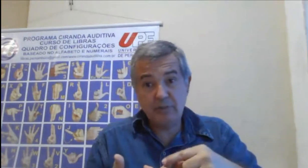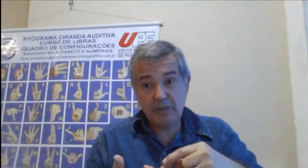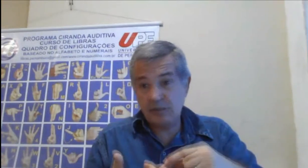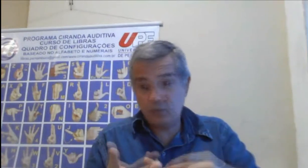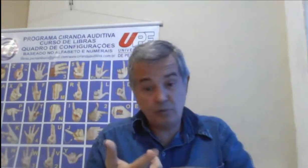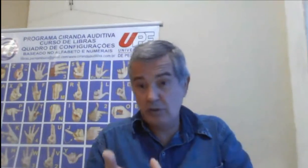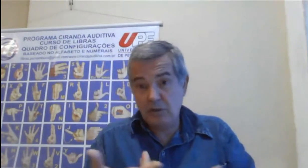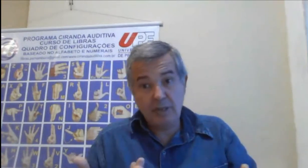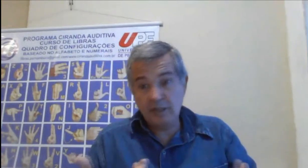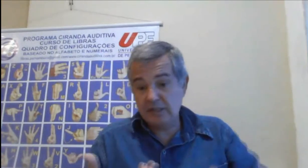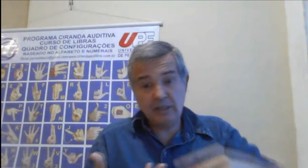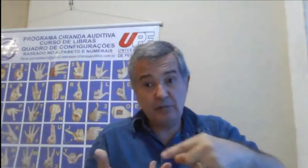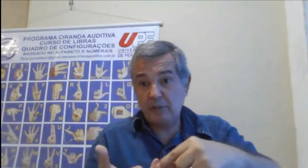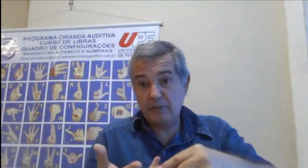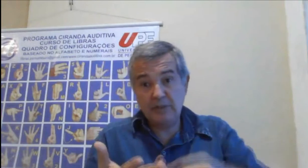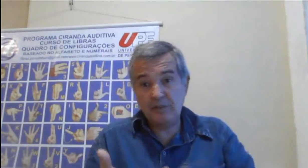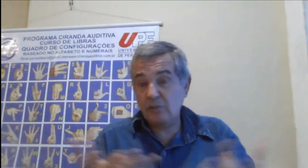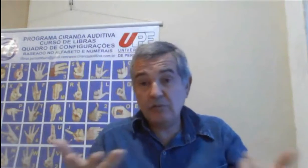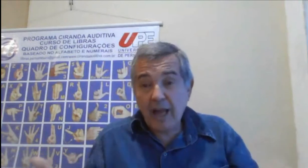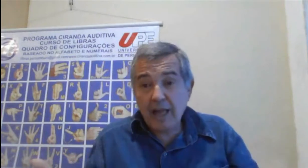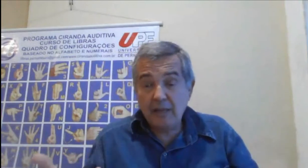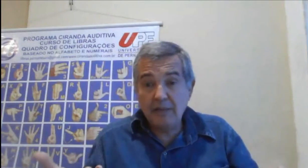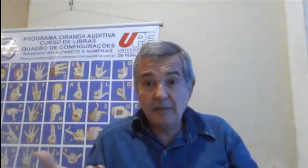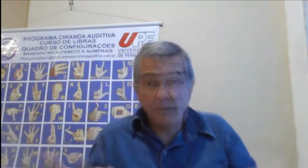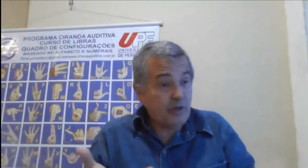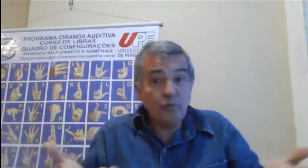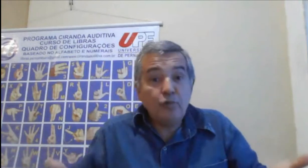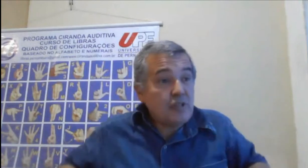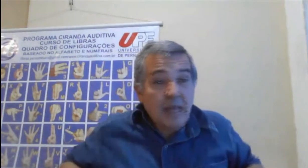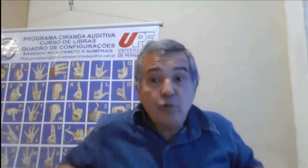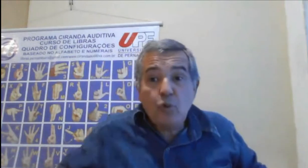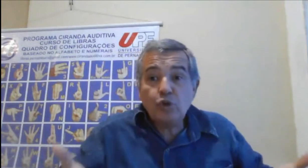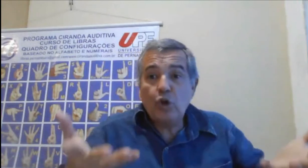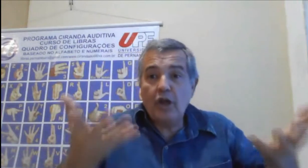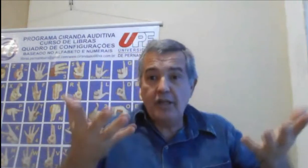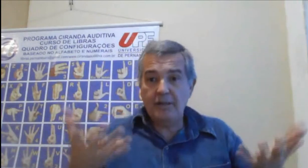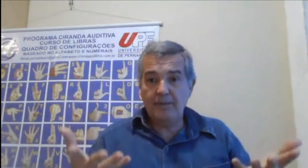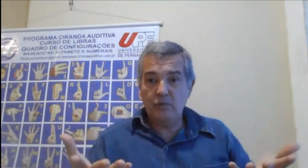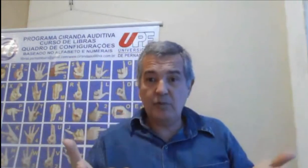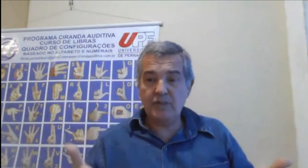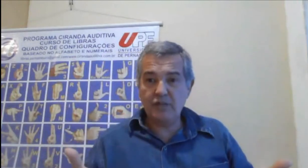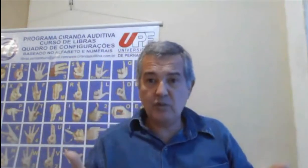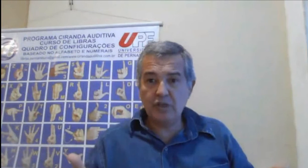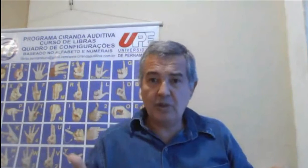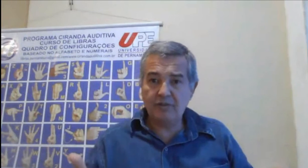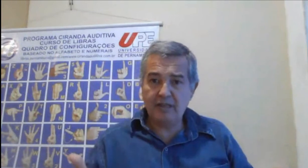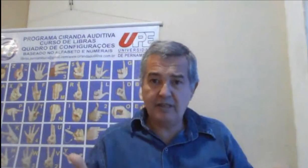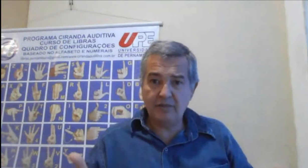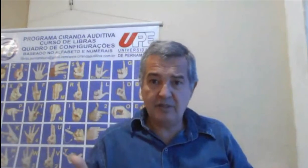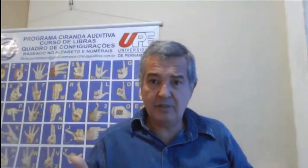poder ter surdo em medicina, não vai poder ter surdo. Não vai! Porque não constrói o processo crítico reflexivo em cima